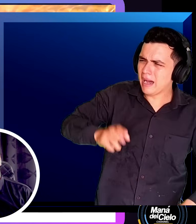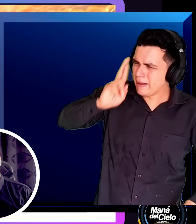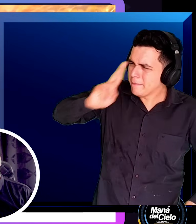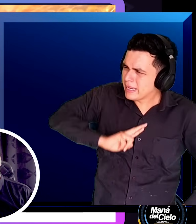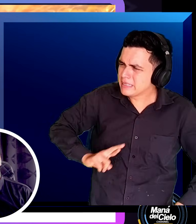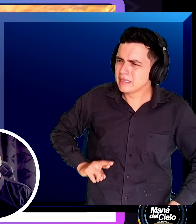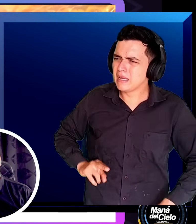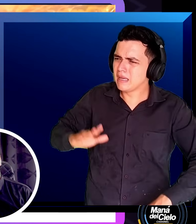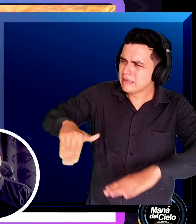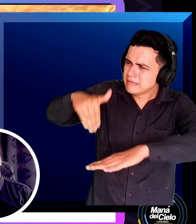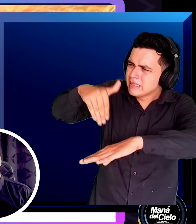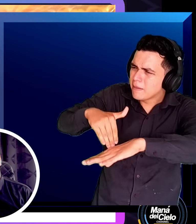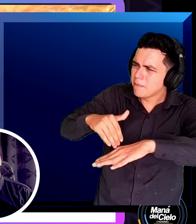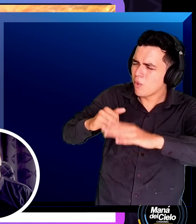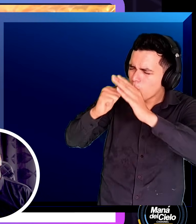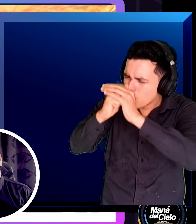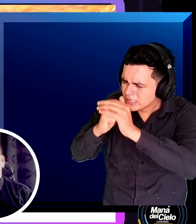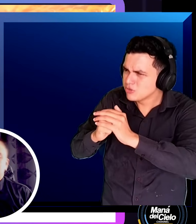Jesús,